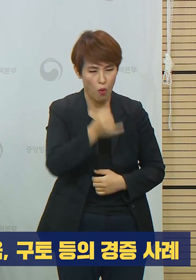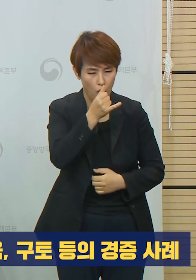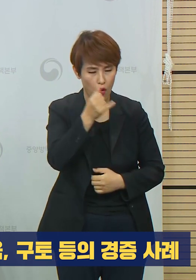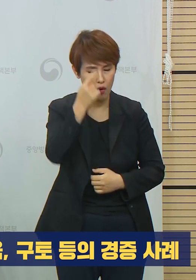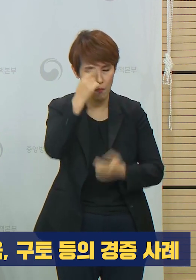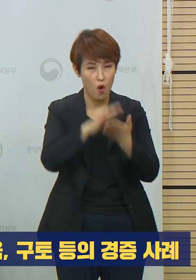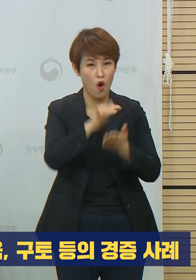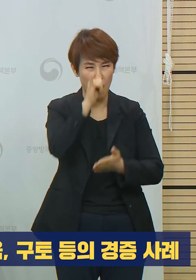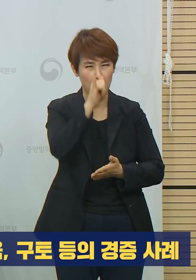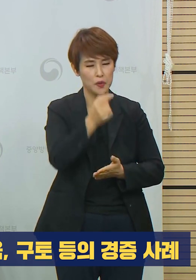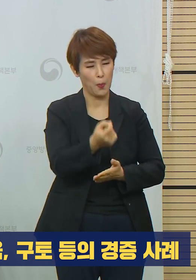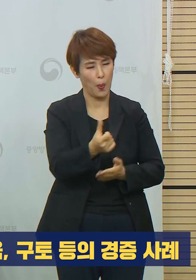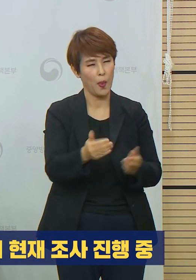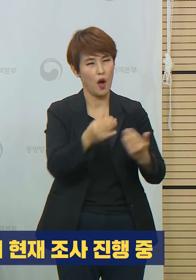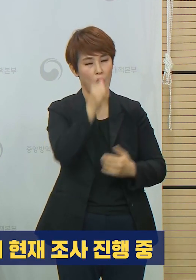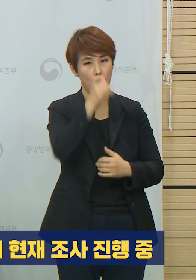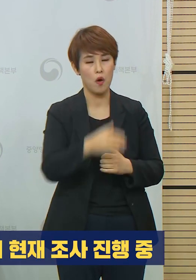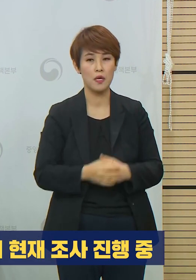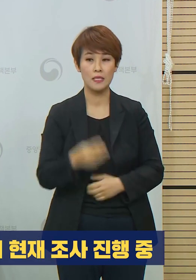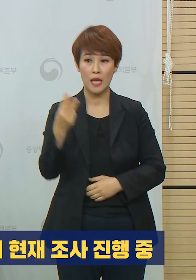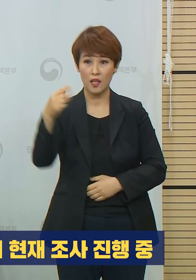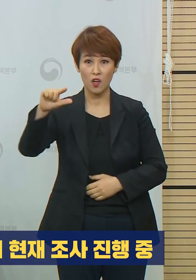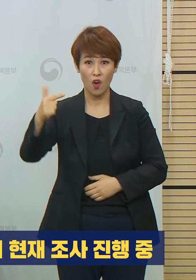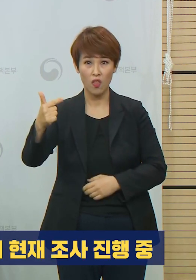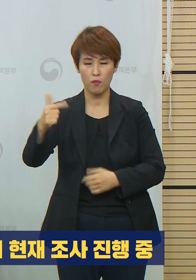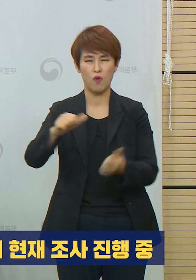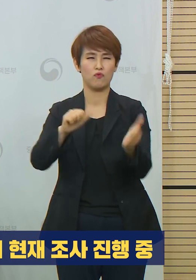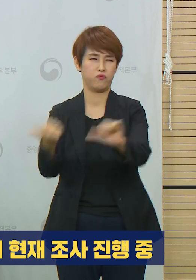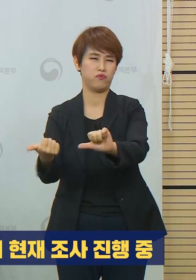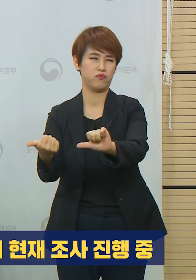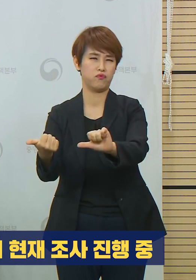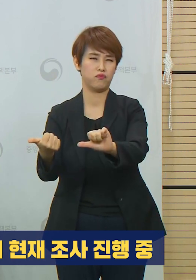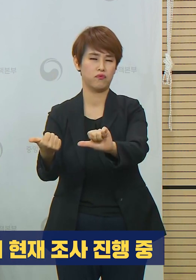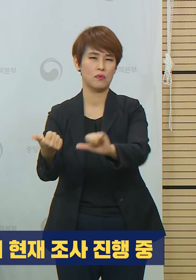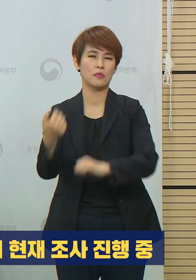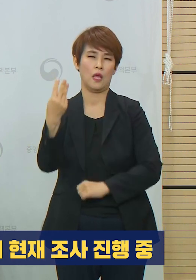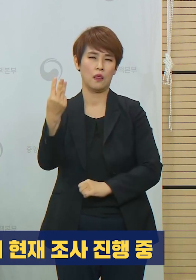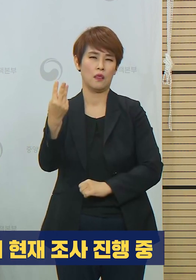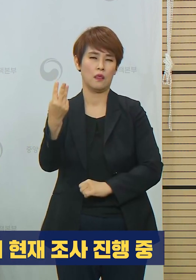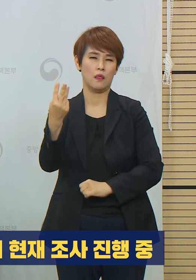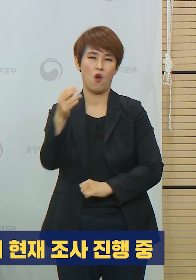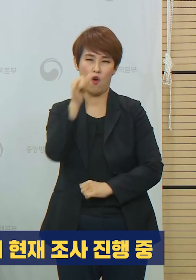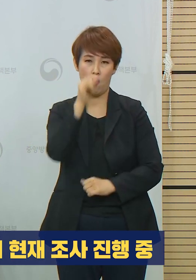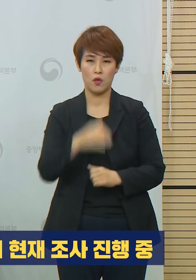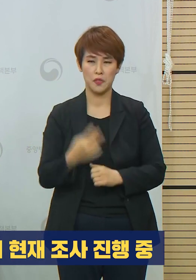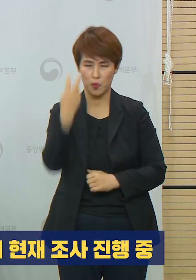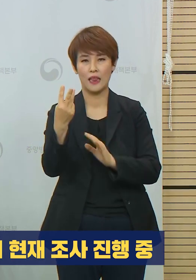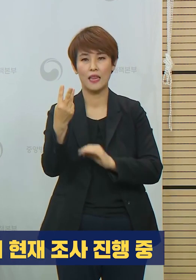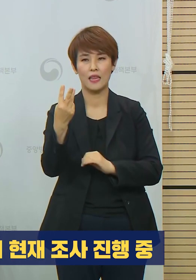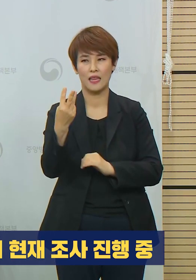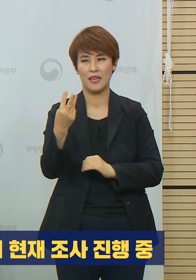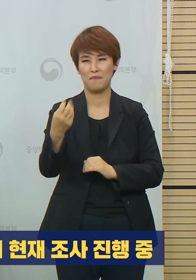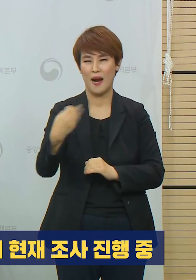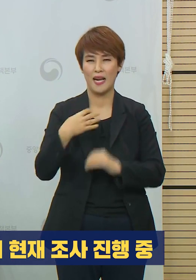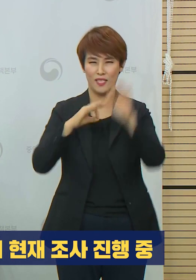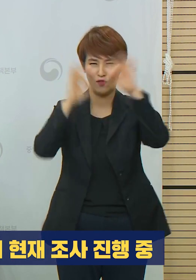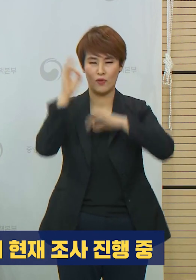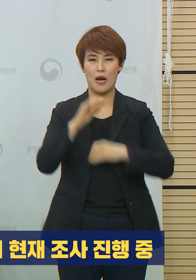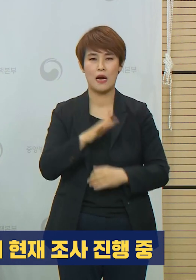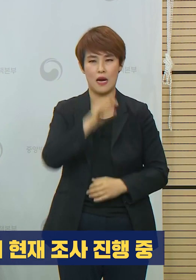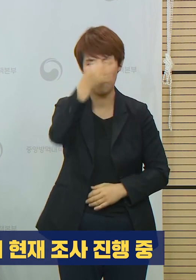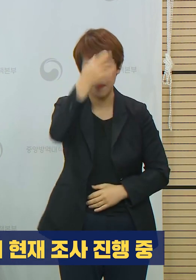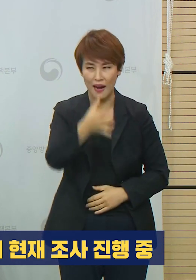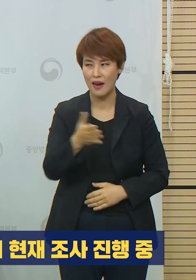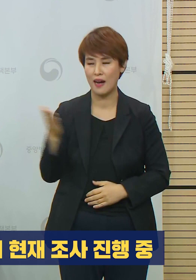경증 사례였으며, 3건의 사망 사례가 보고가 되어 현재 조사가 진행 중입니다. 죄송합니다.